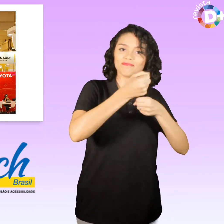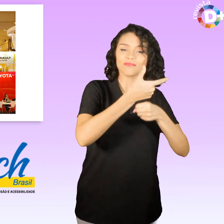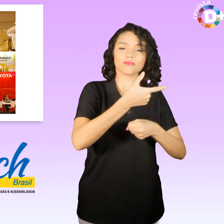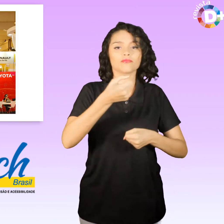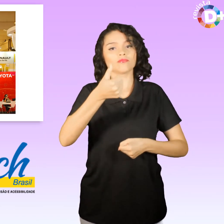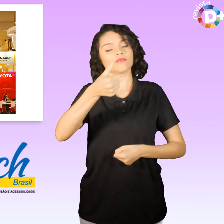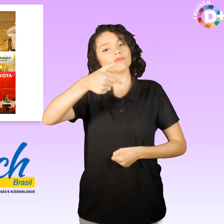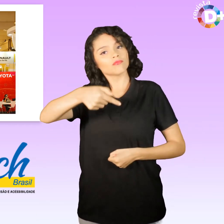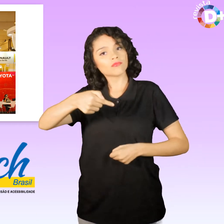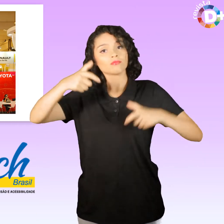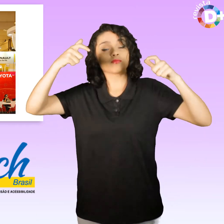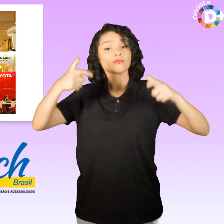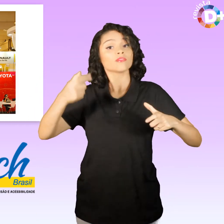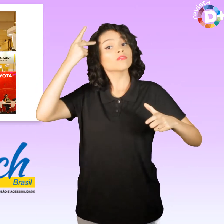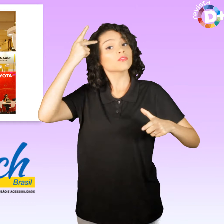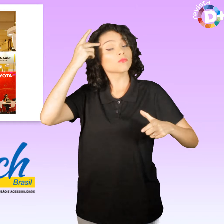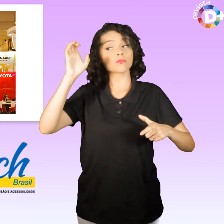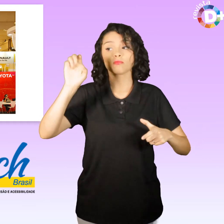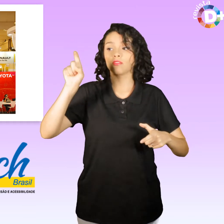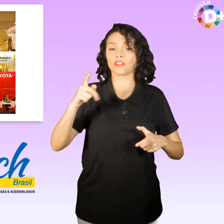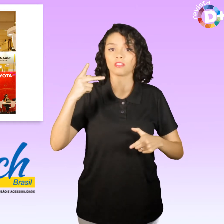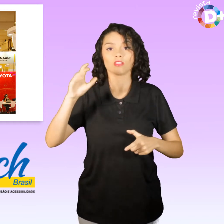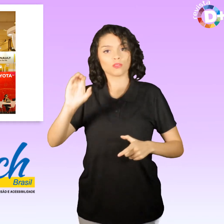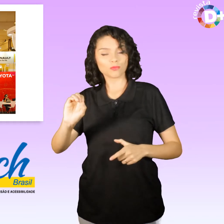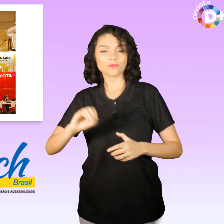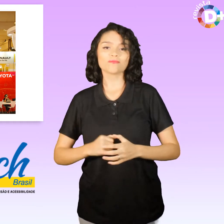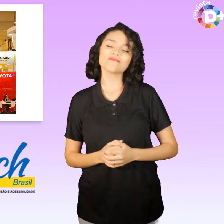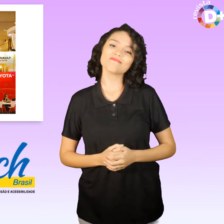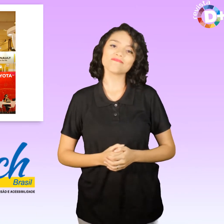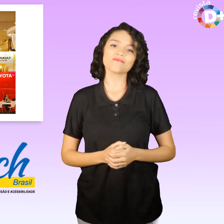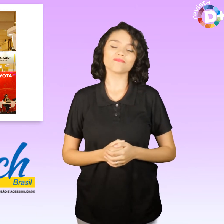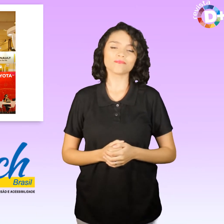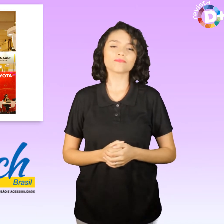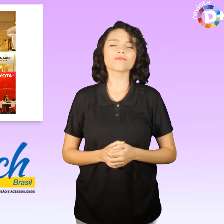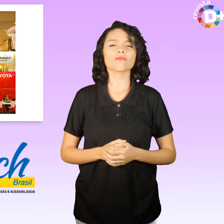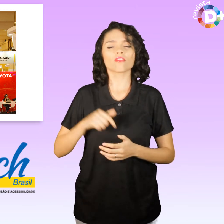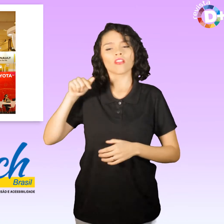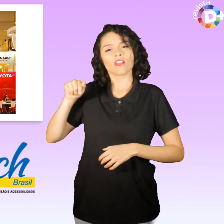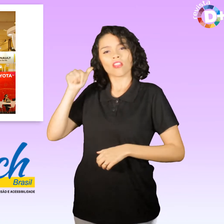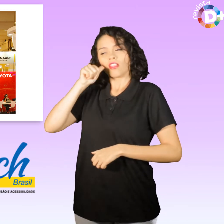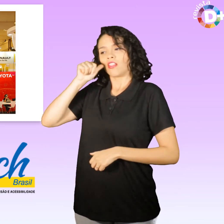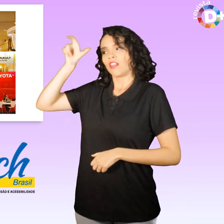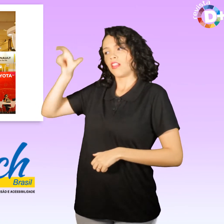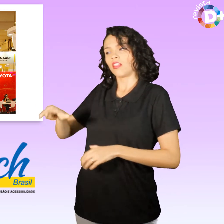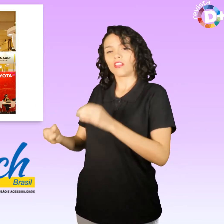4 de junho de 2017, no São Paulo Expo, na capital paulista. Como fundadora do Instituto